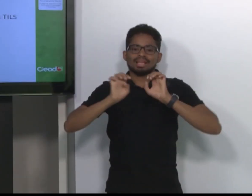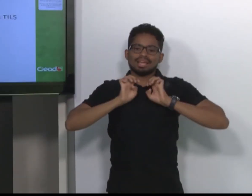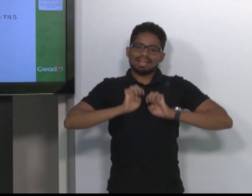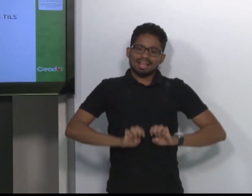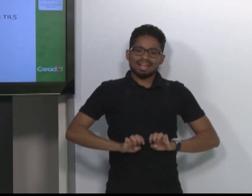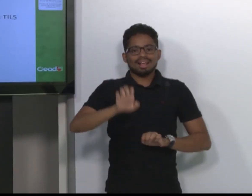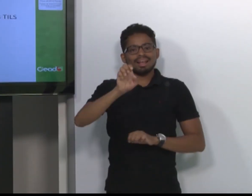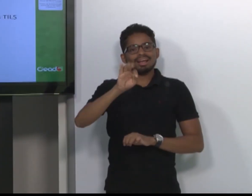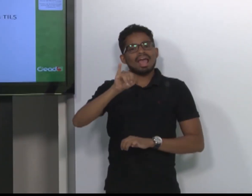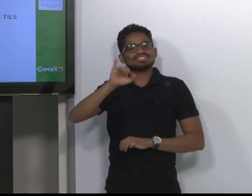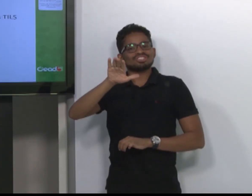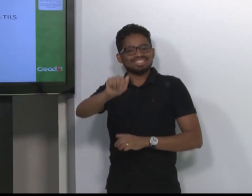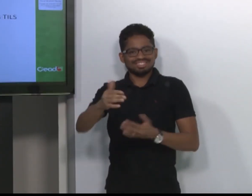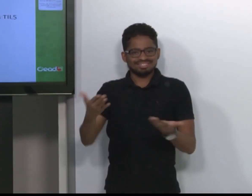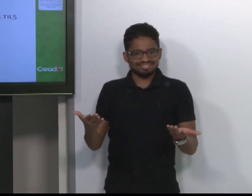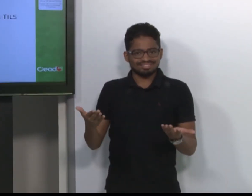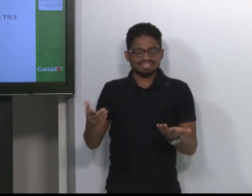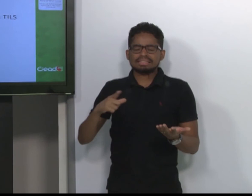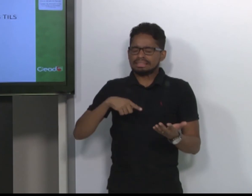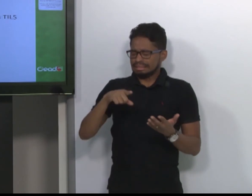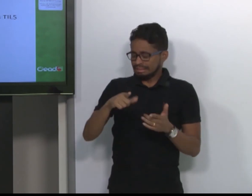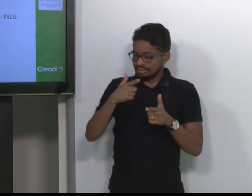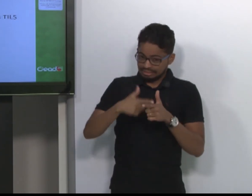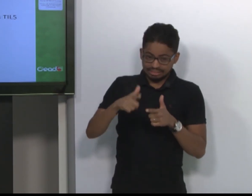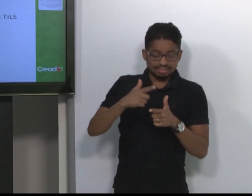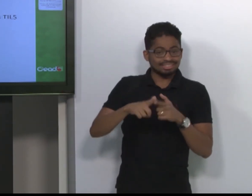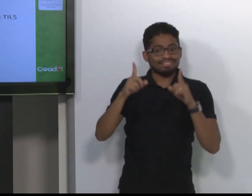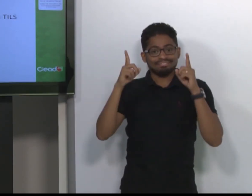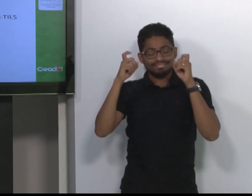Então, espero que vocês estudem, discutam,